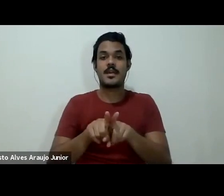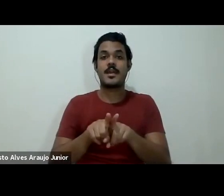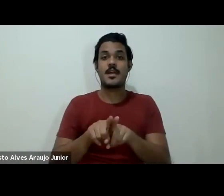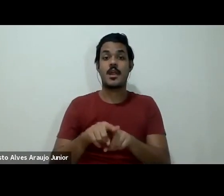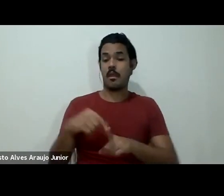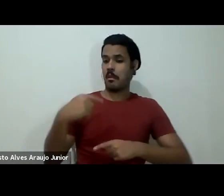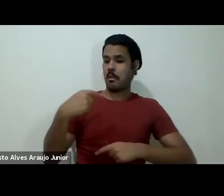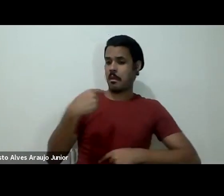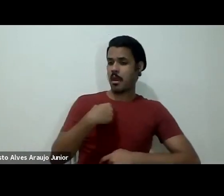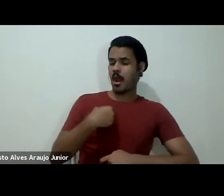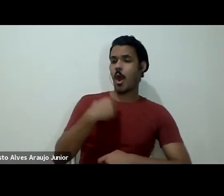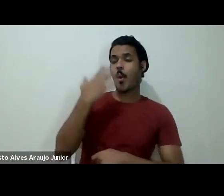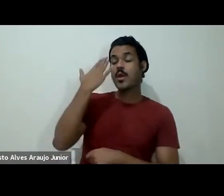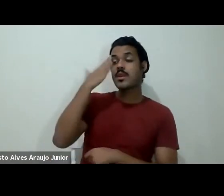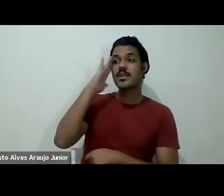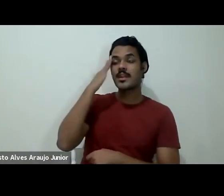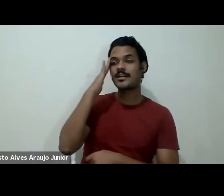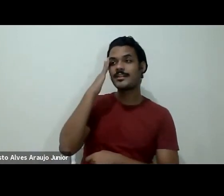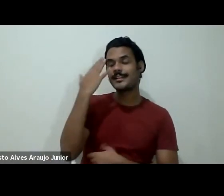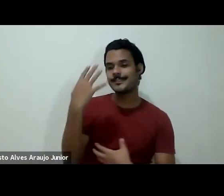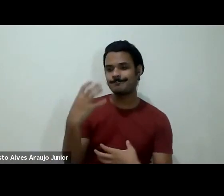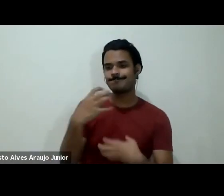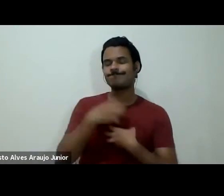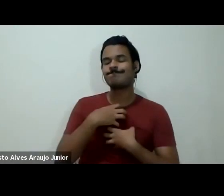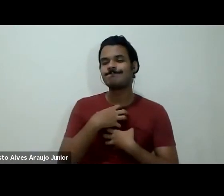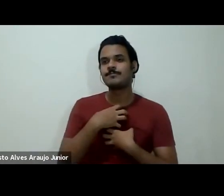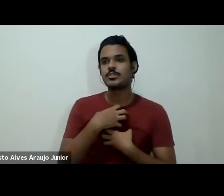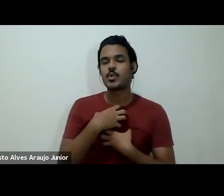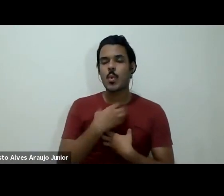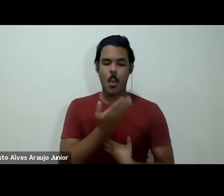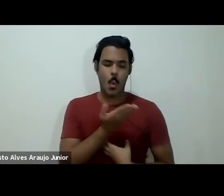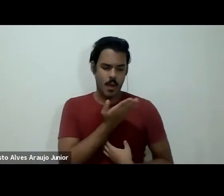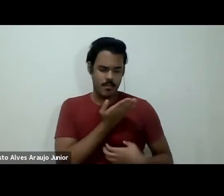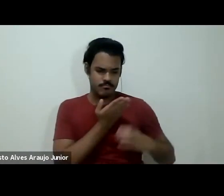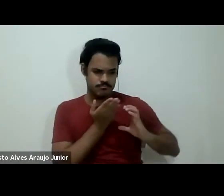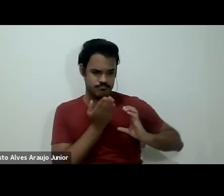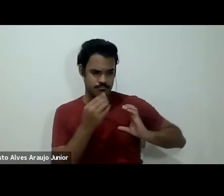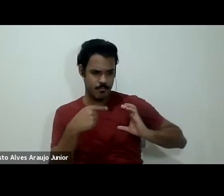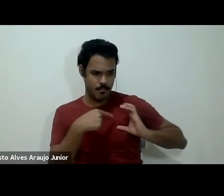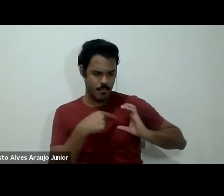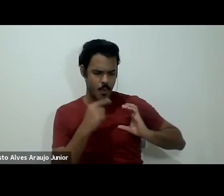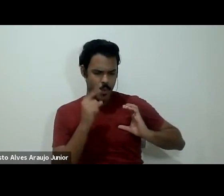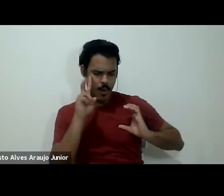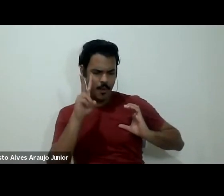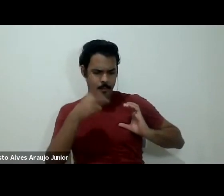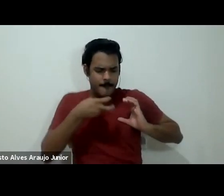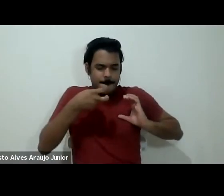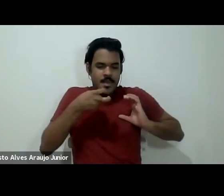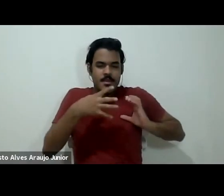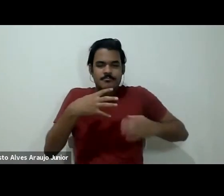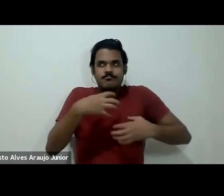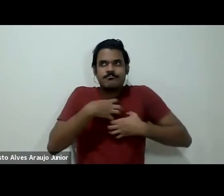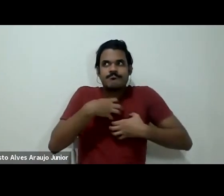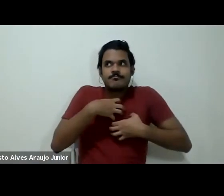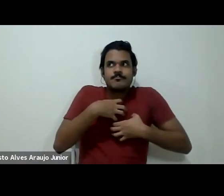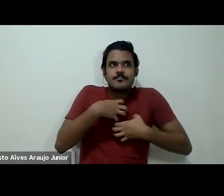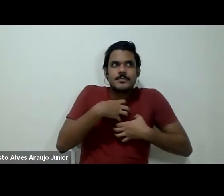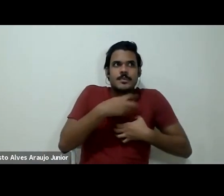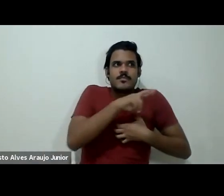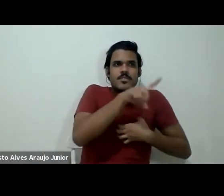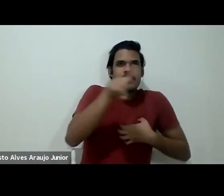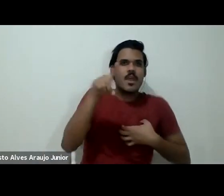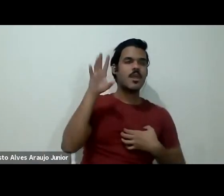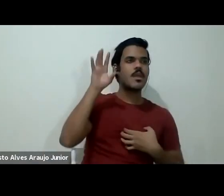para entender e tocar no meu coração e das pessoas que enxergam e que escutam